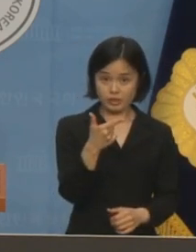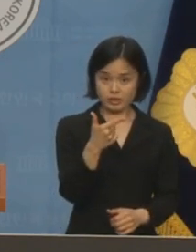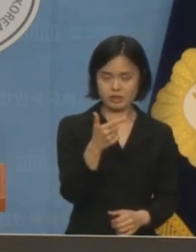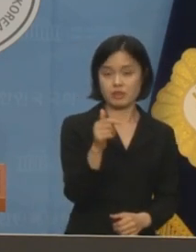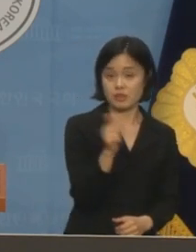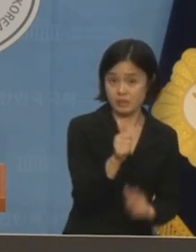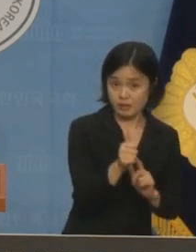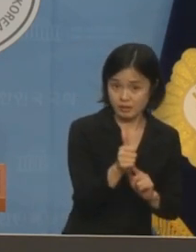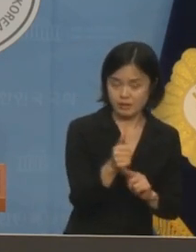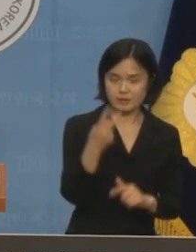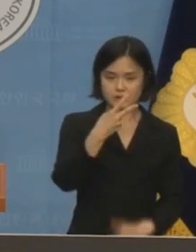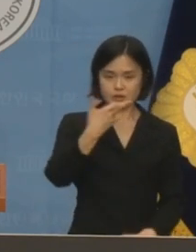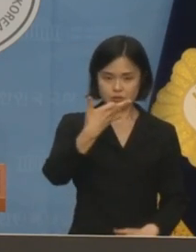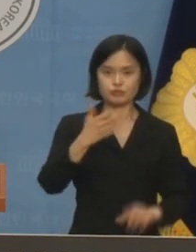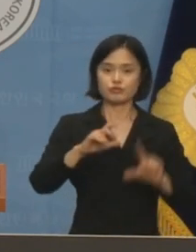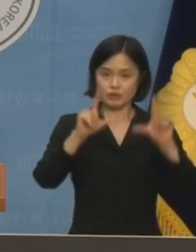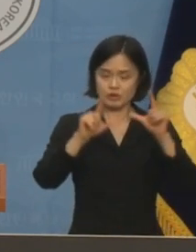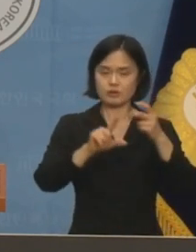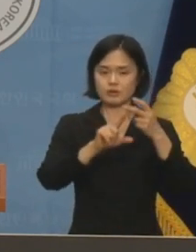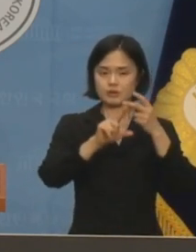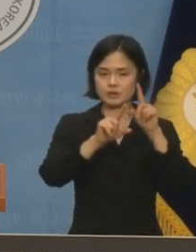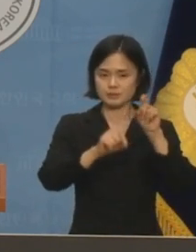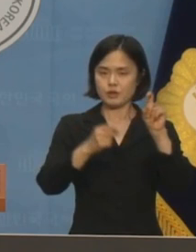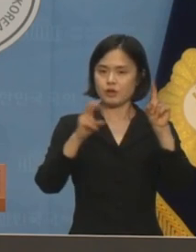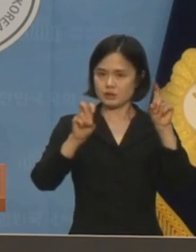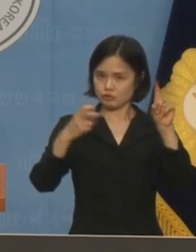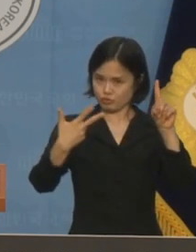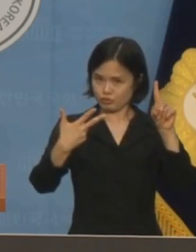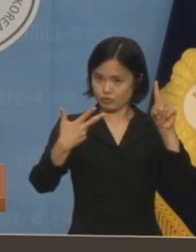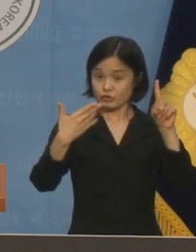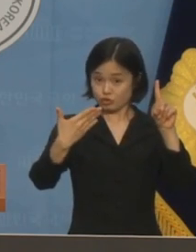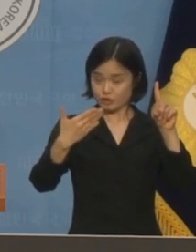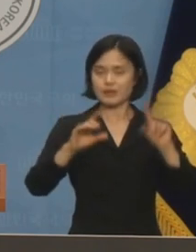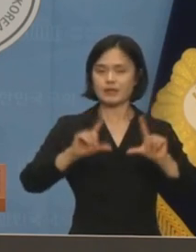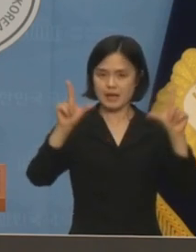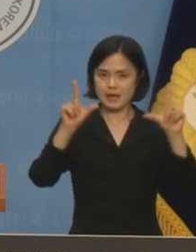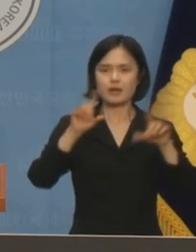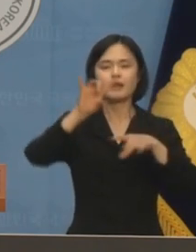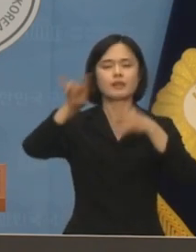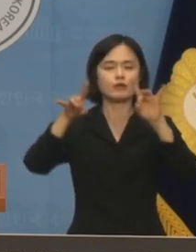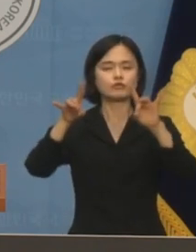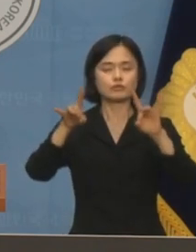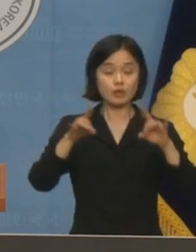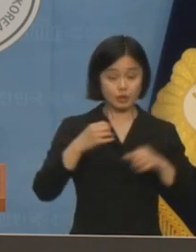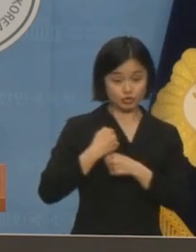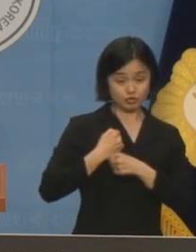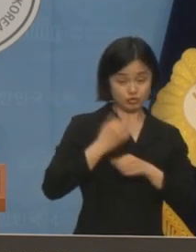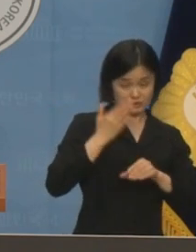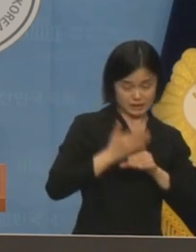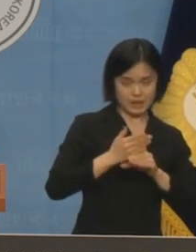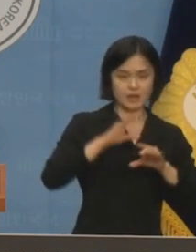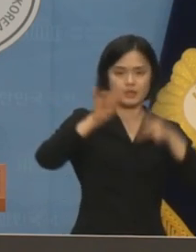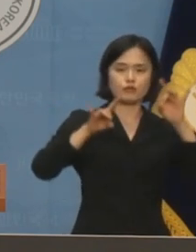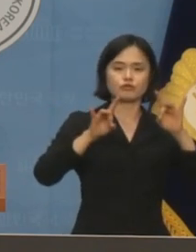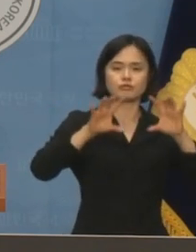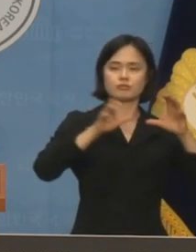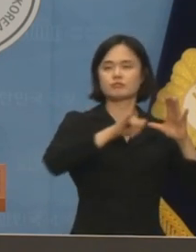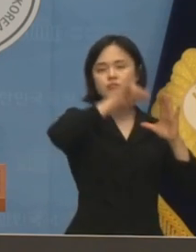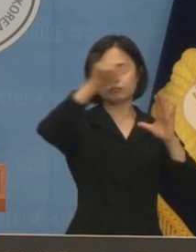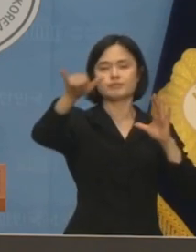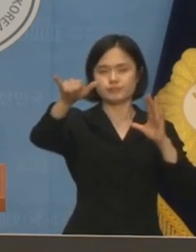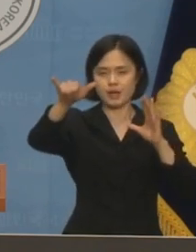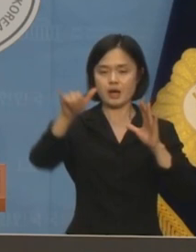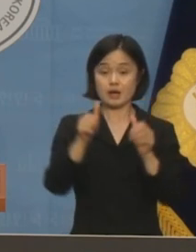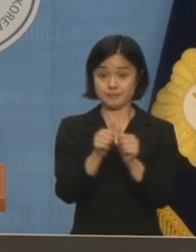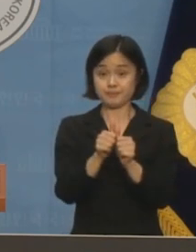중인 2019년 11월 29일 태국으로 출국해 성전환 수술을 한 후 2020년 1월 9일